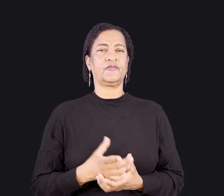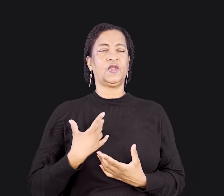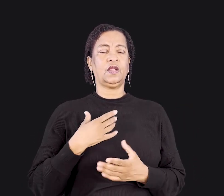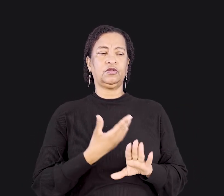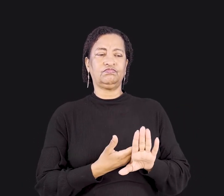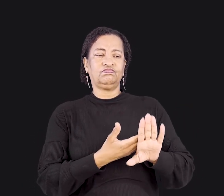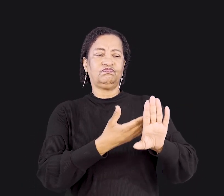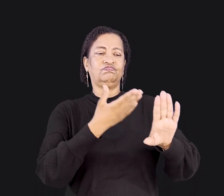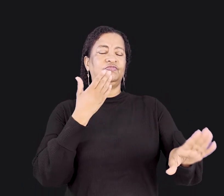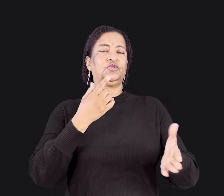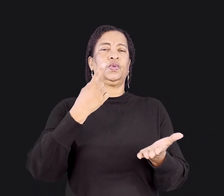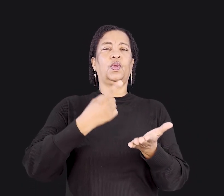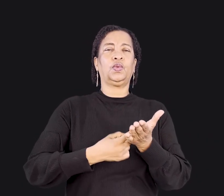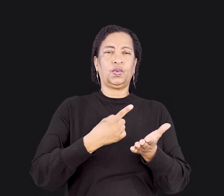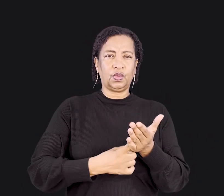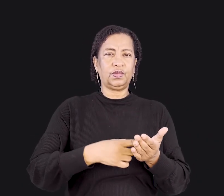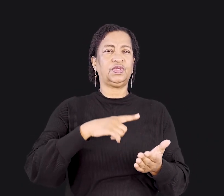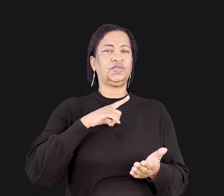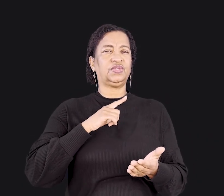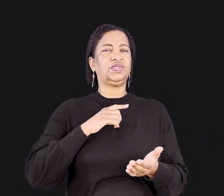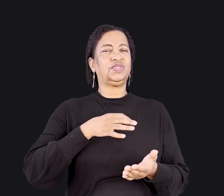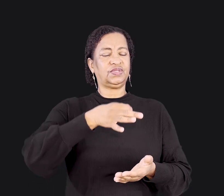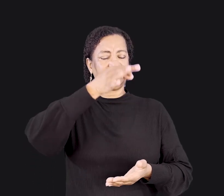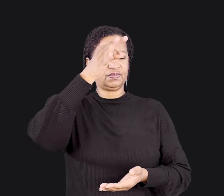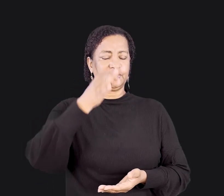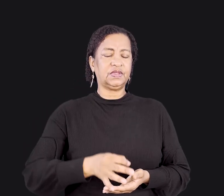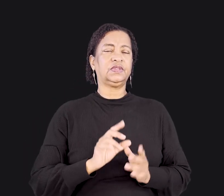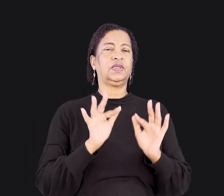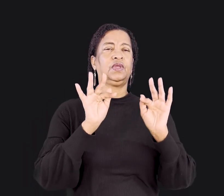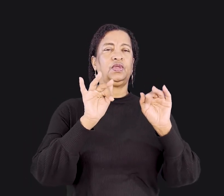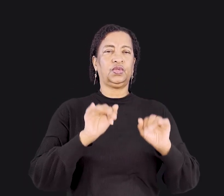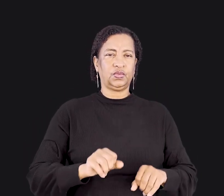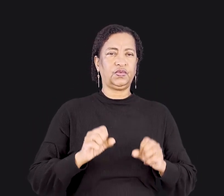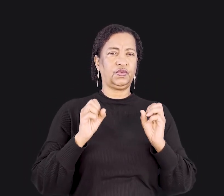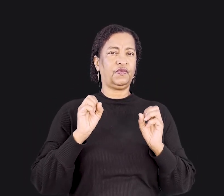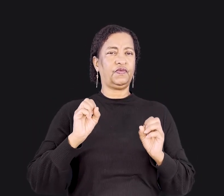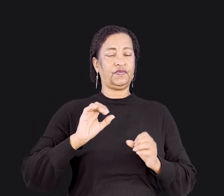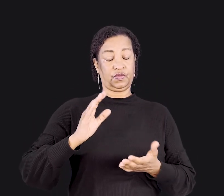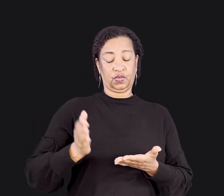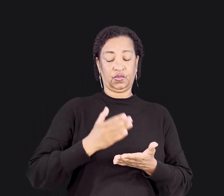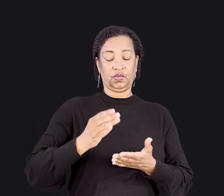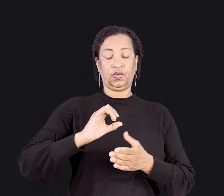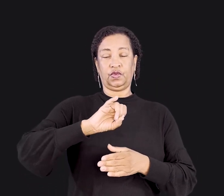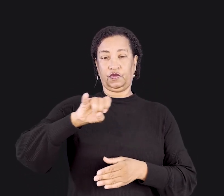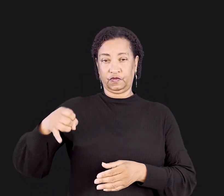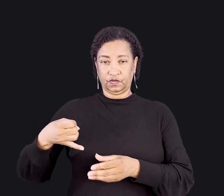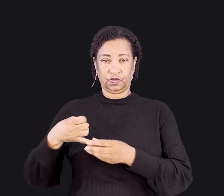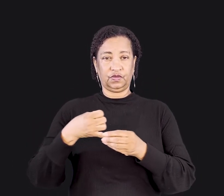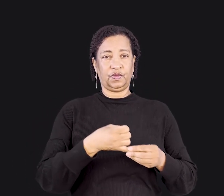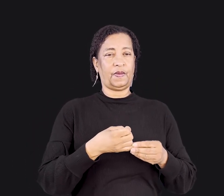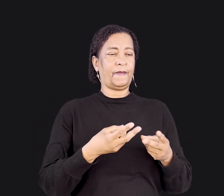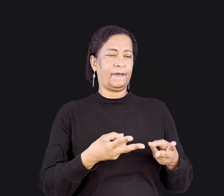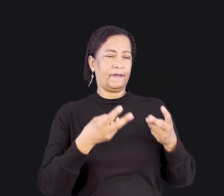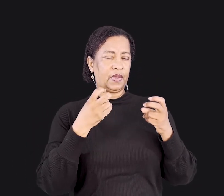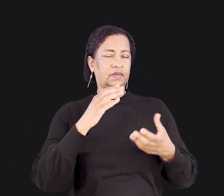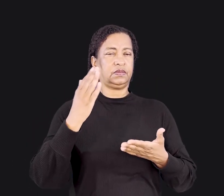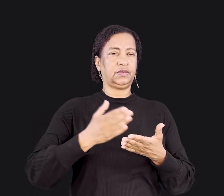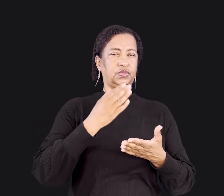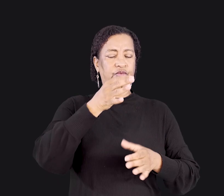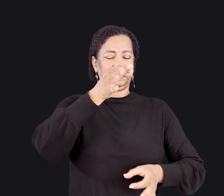se distanciaram do compromisso que tinham firmado com Deus no final do livro de Josué. Observamos no livro de Juízes que o povo de Israel